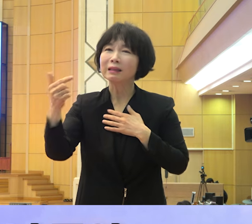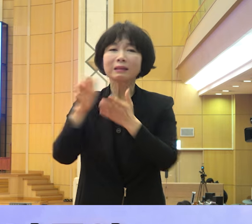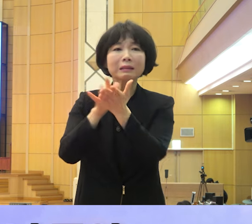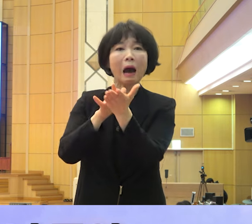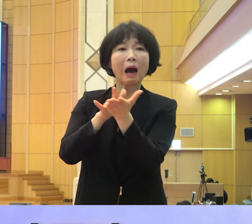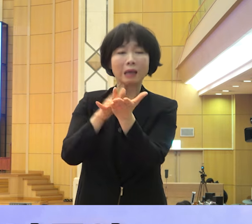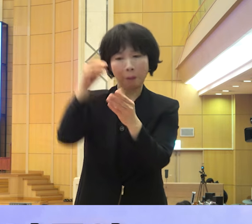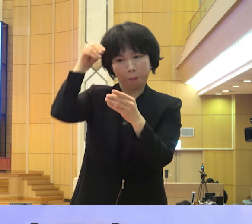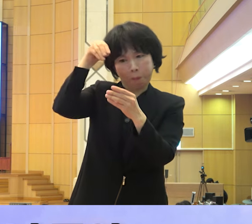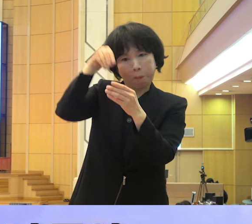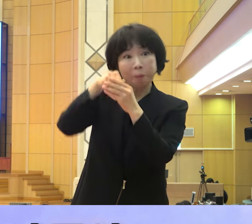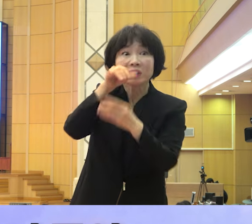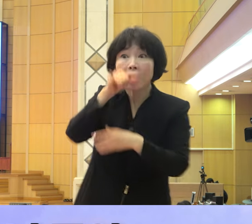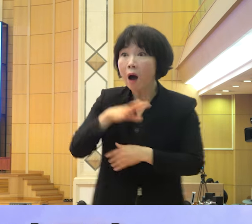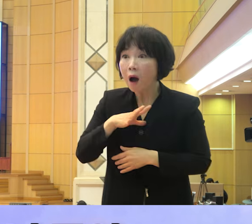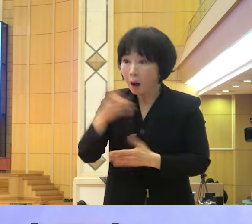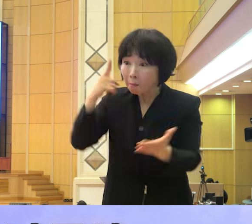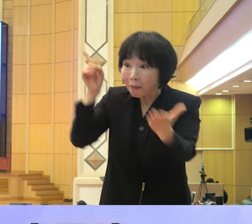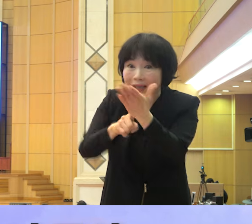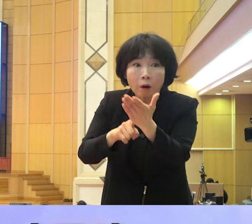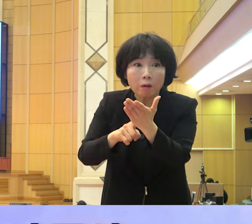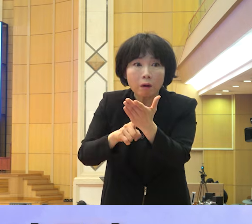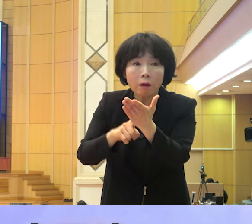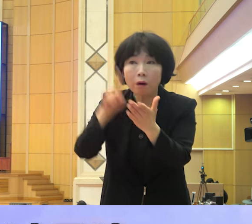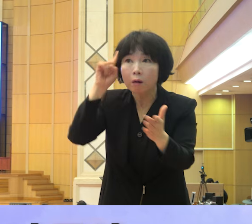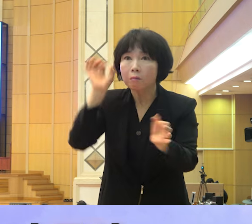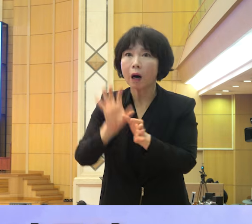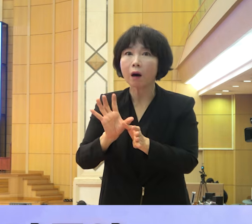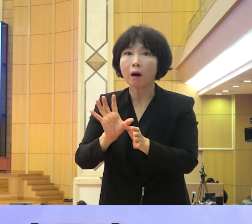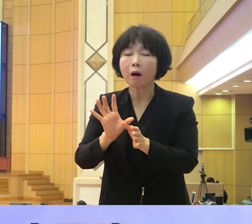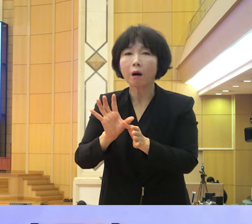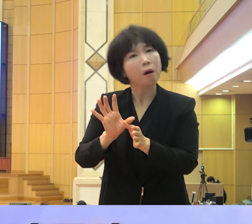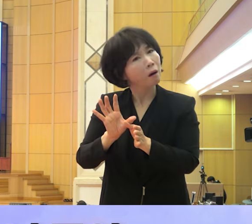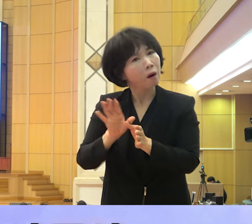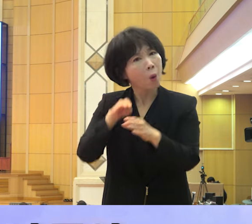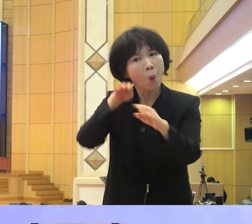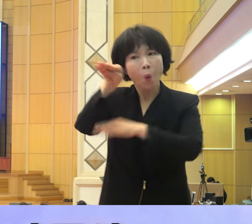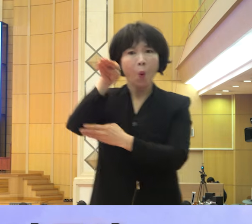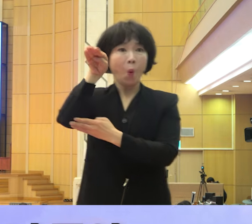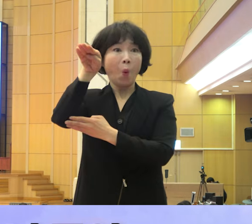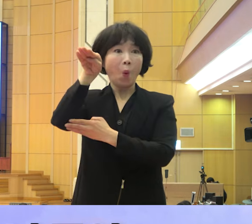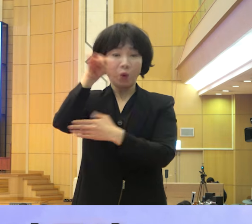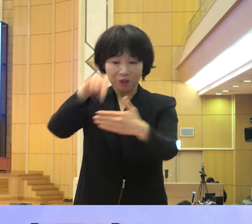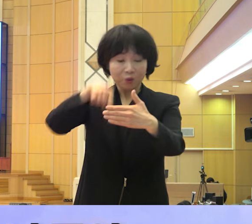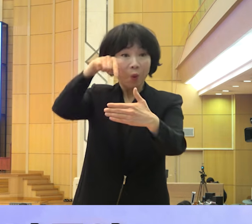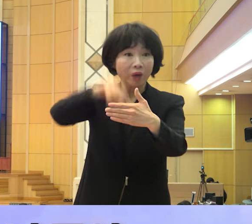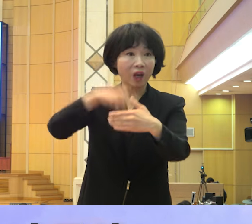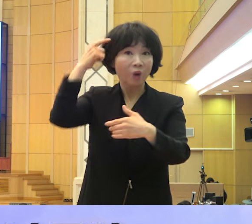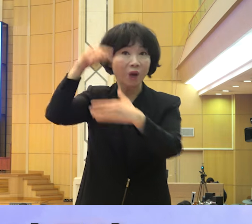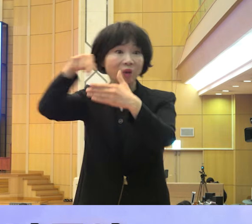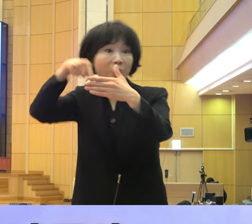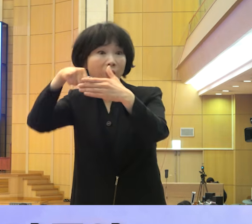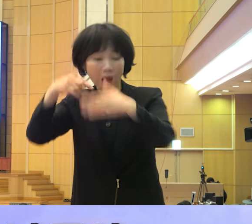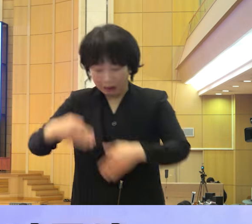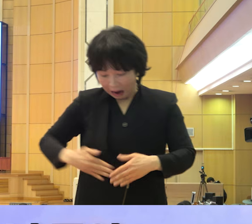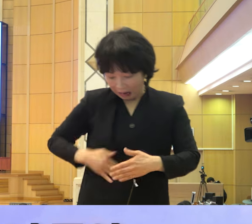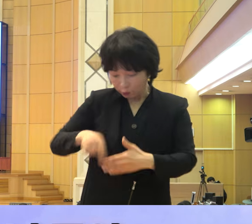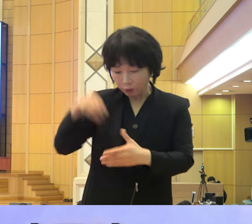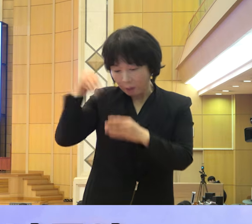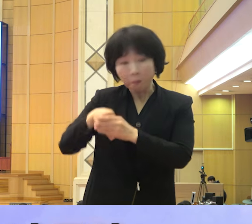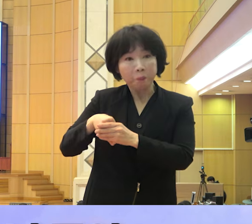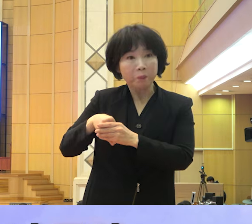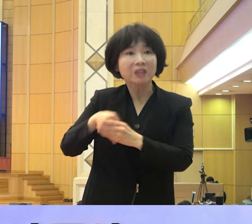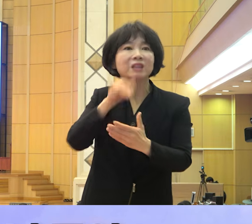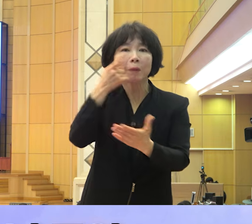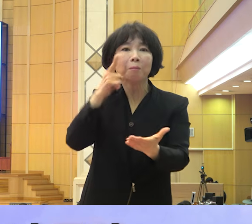메티오닌이라는 성분이 있는데, 그 성분이 오늘 여러분들이 아는 분은 알